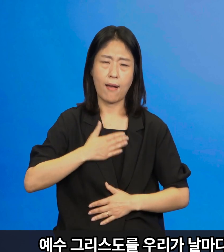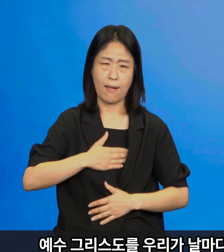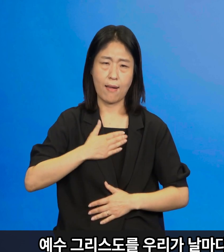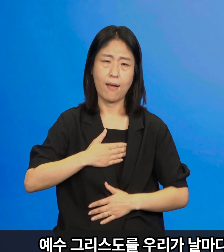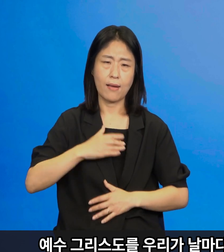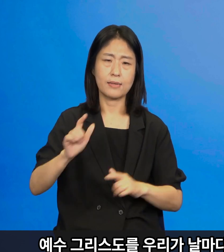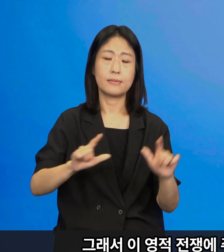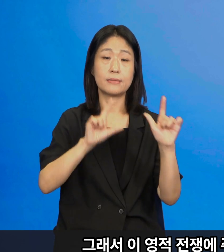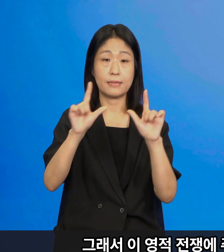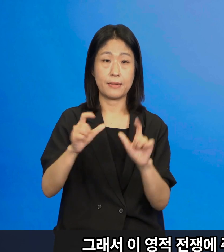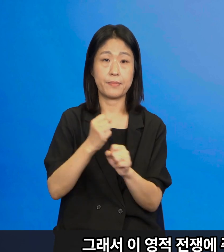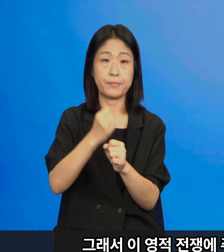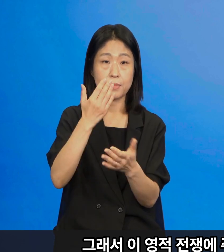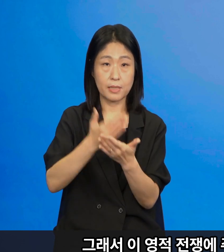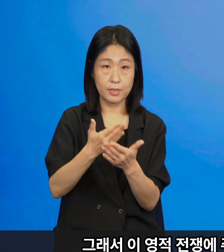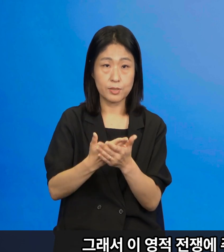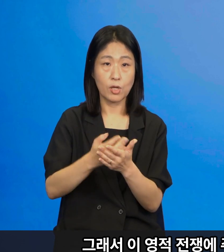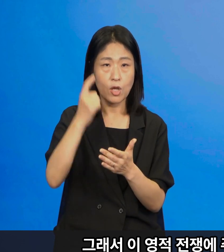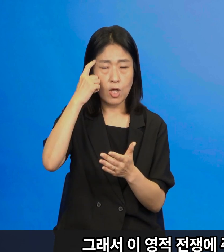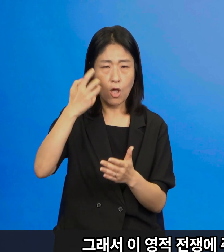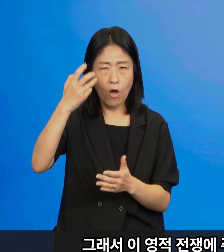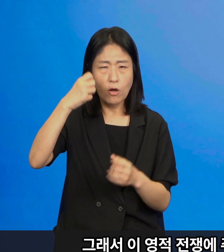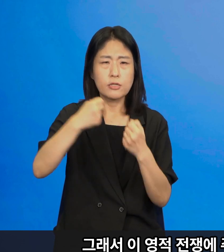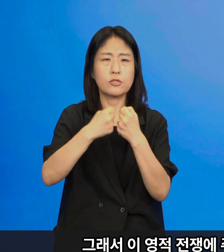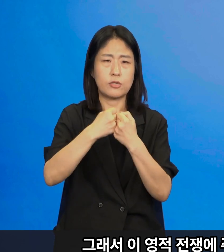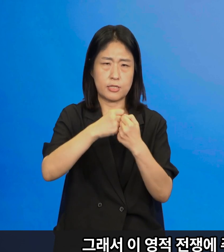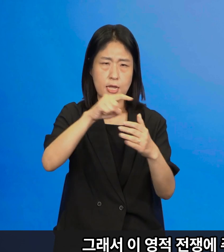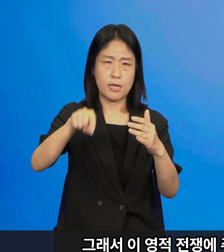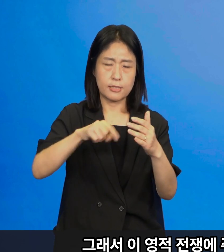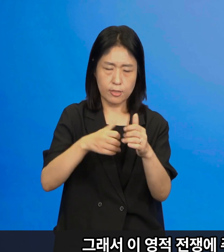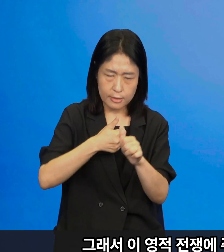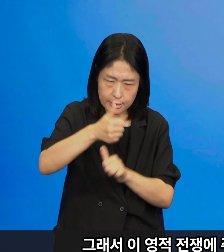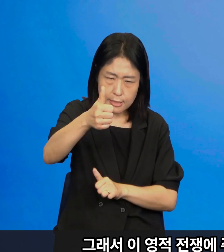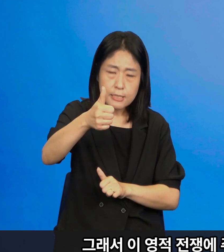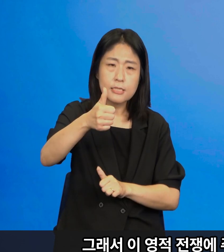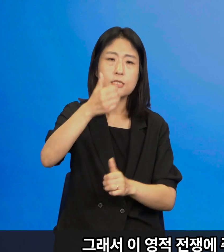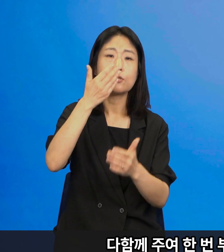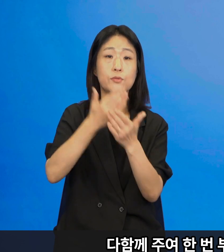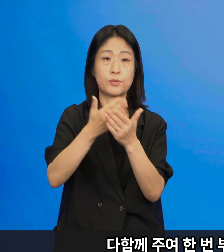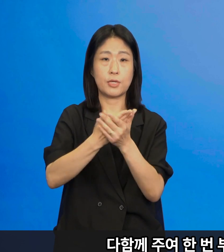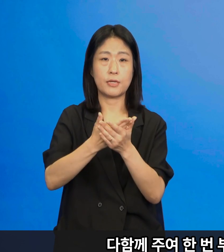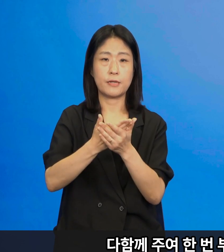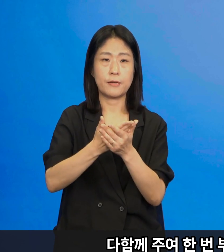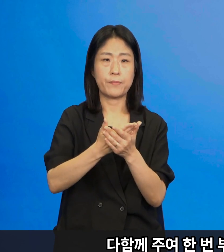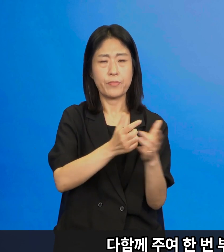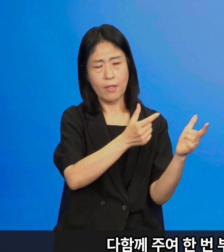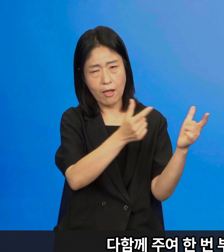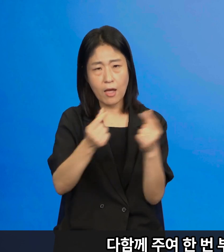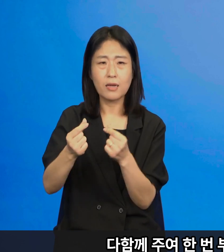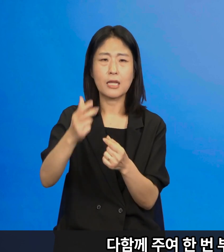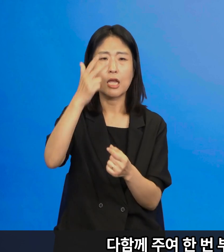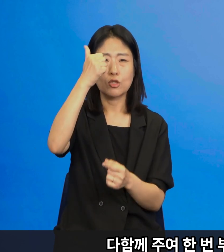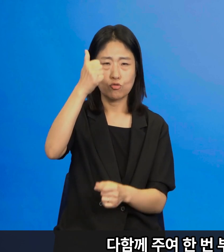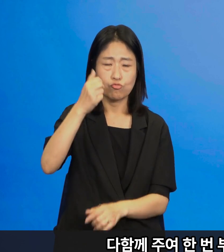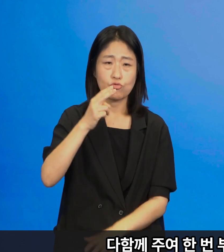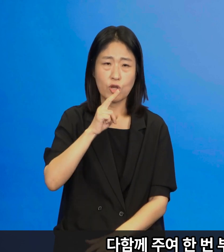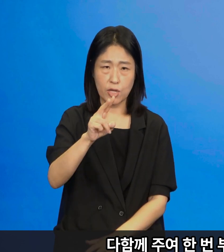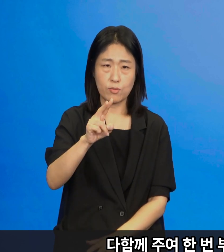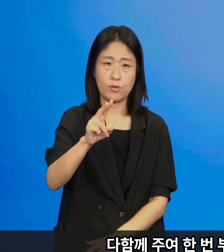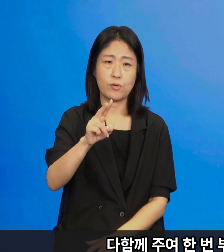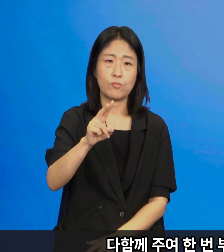하여 주십시오. 그래서 이 영적 전쟁에 주님 승리케 하여 주시옵소서. 다 함께 주여 한번